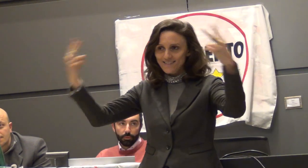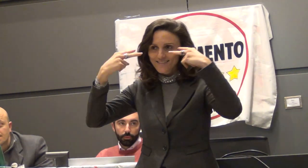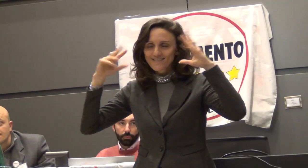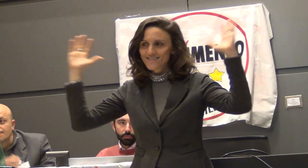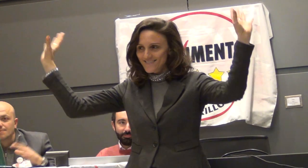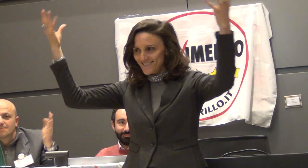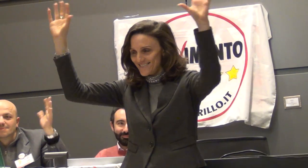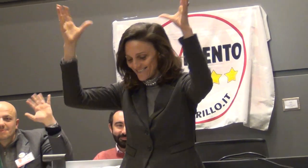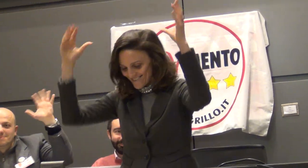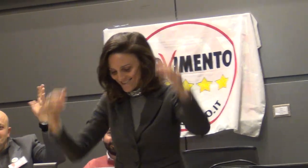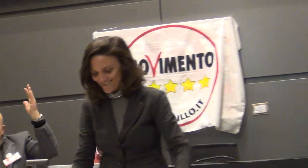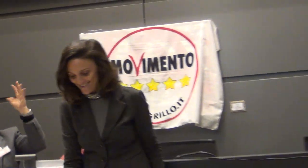quelli che ci sono stati. Grazie.